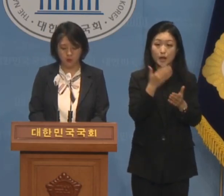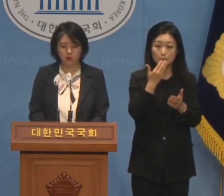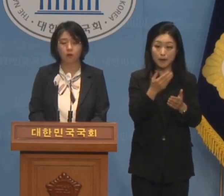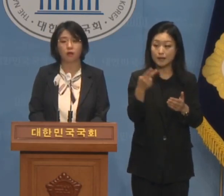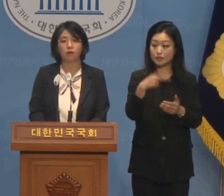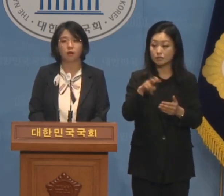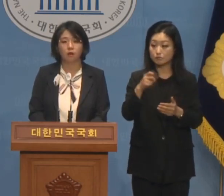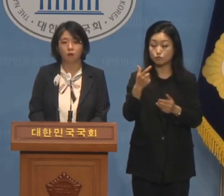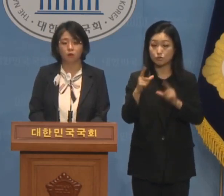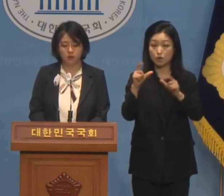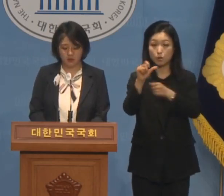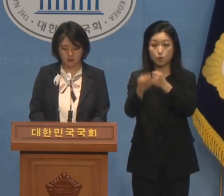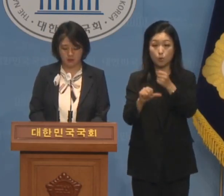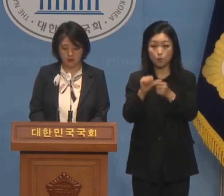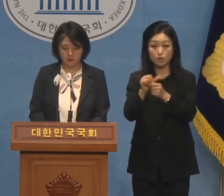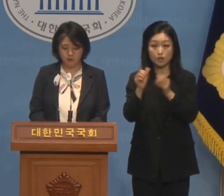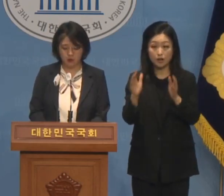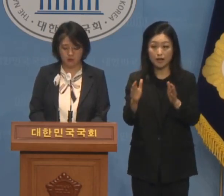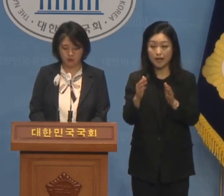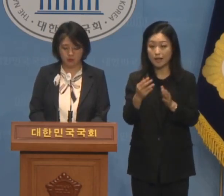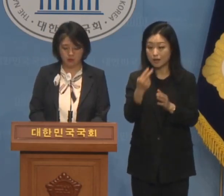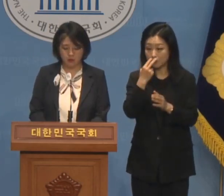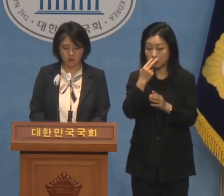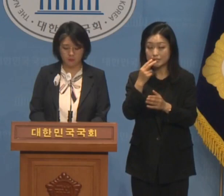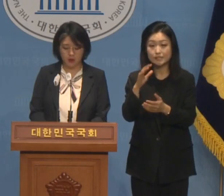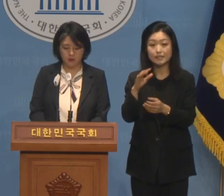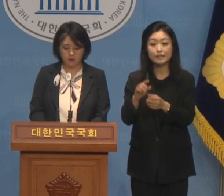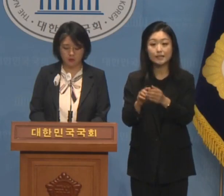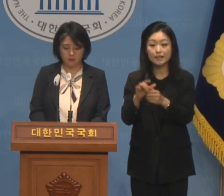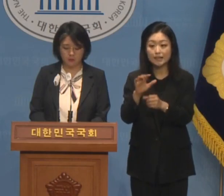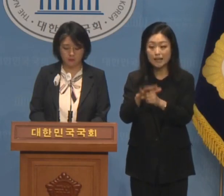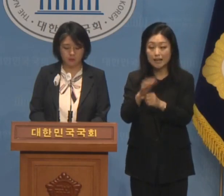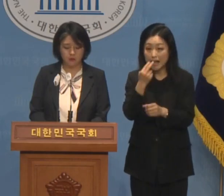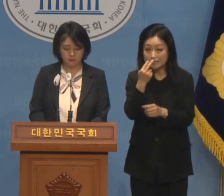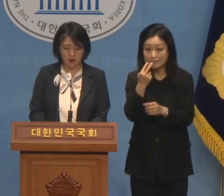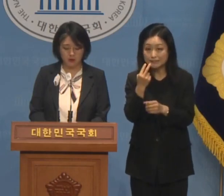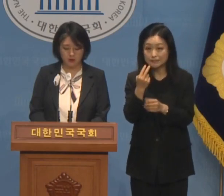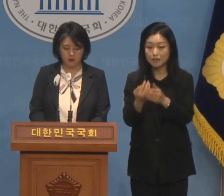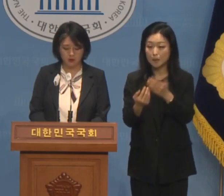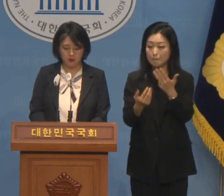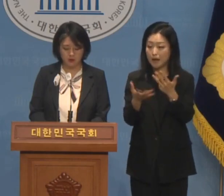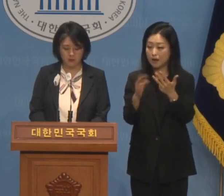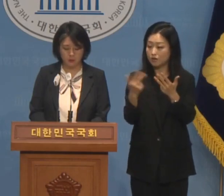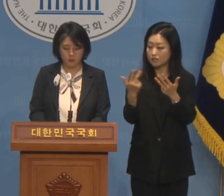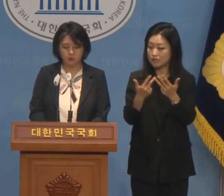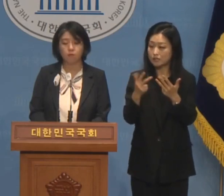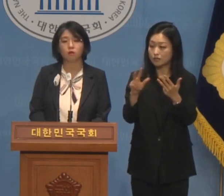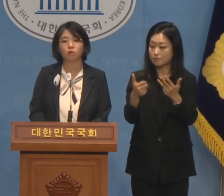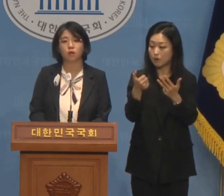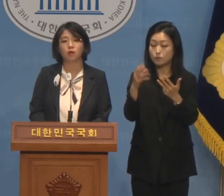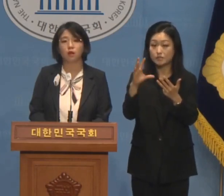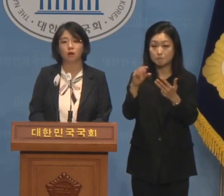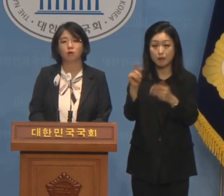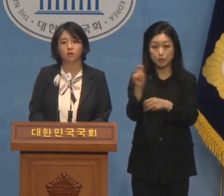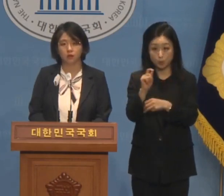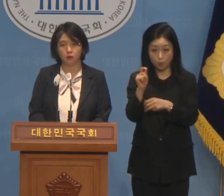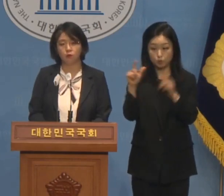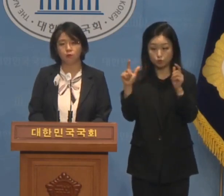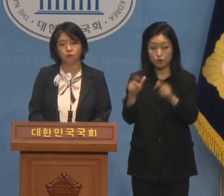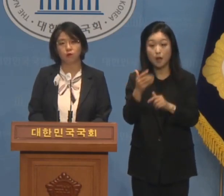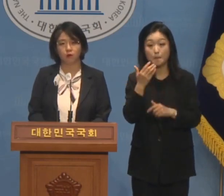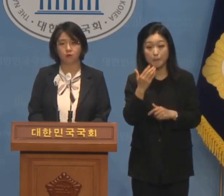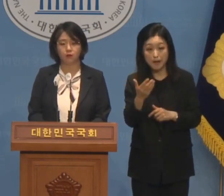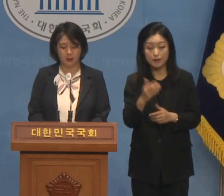2026년부터 5년간 온실가스 감축량 누적치만 8억 7,750만 톤에 해당할